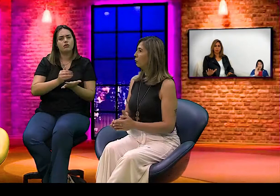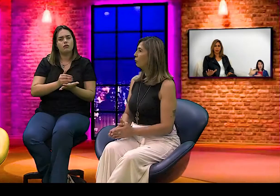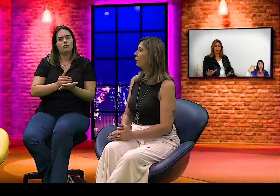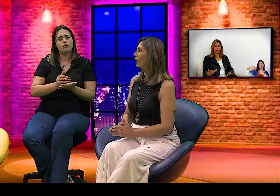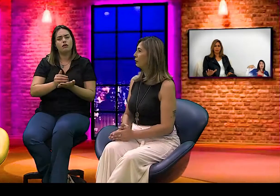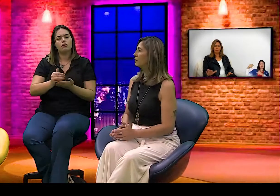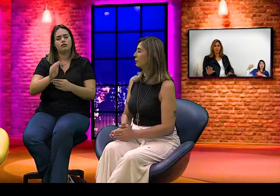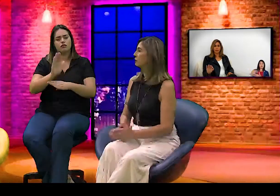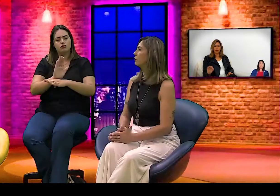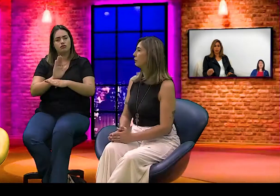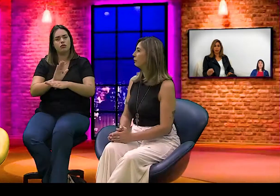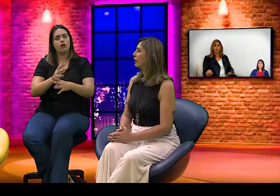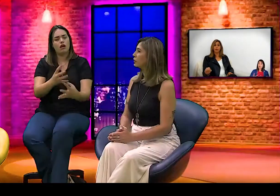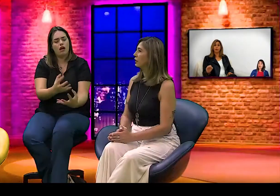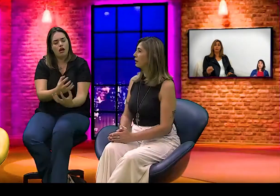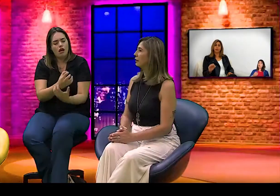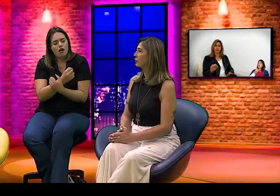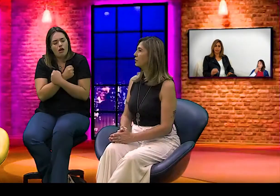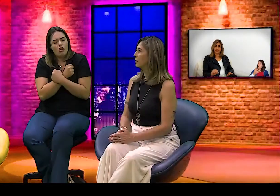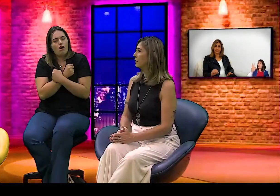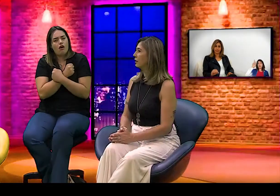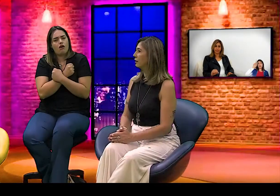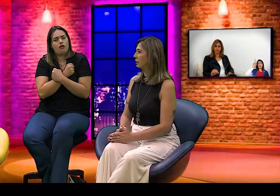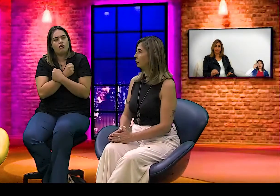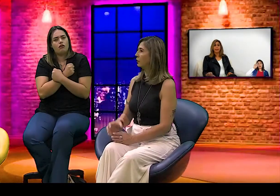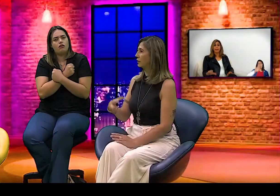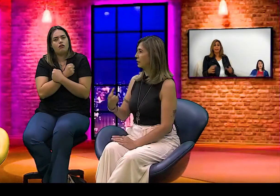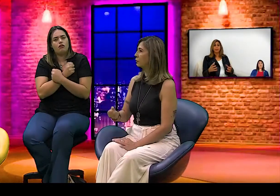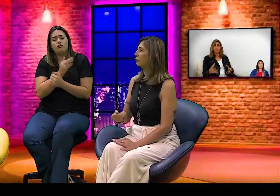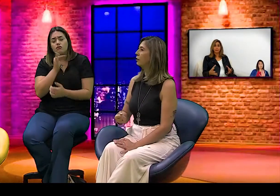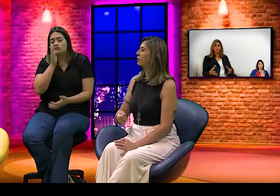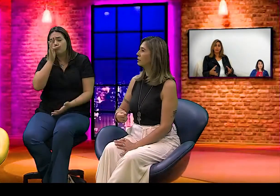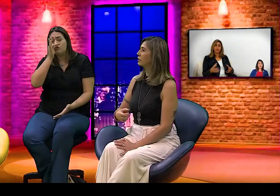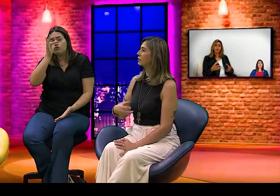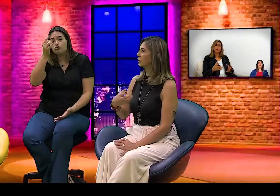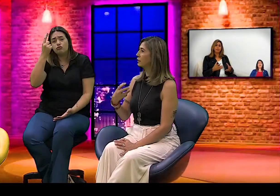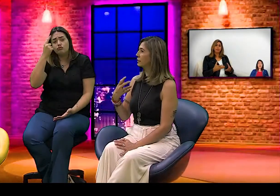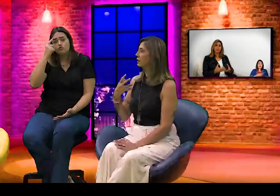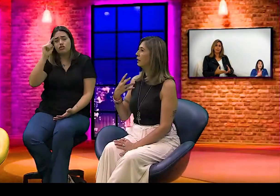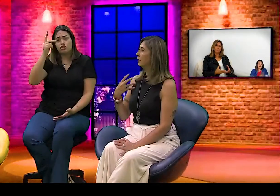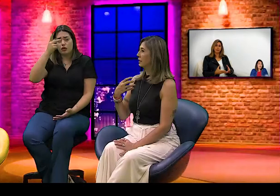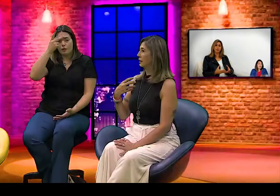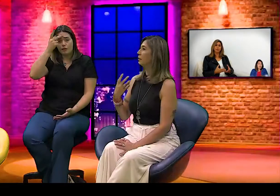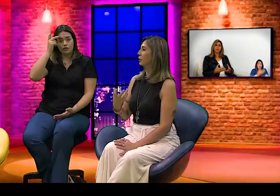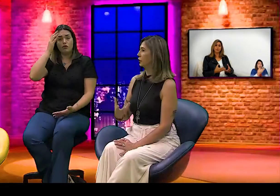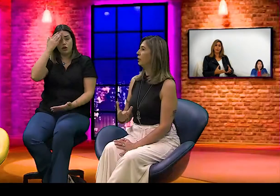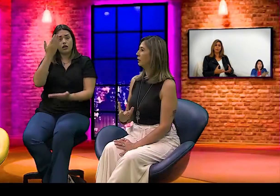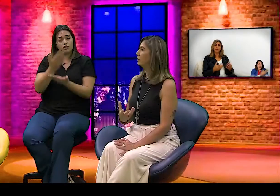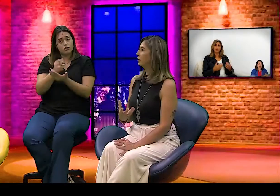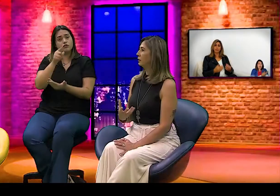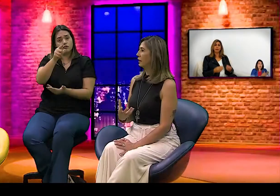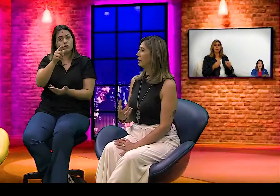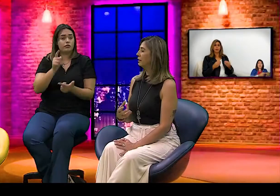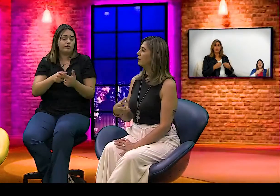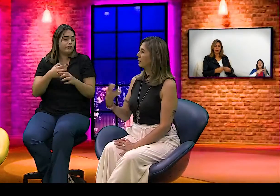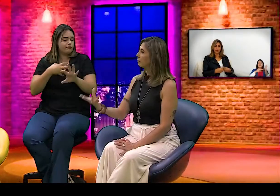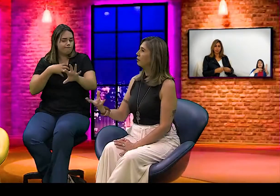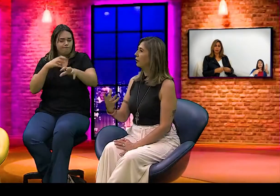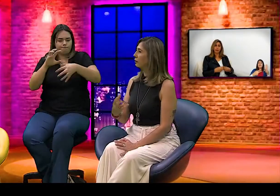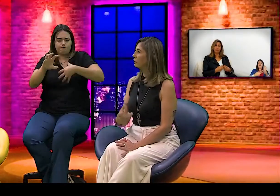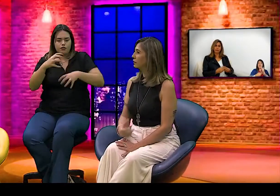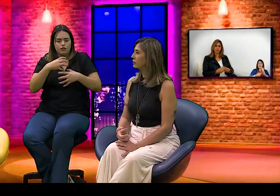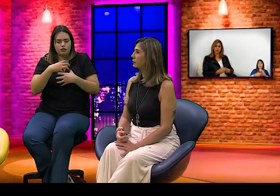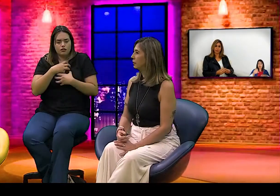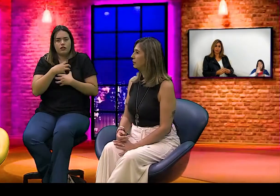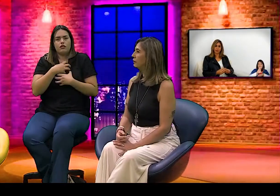Em algum momento essa pessoa vai chegar até você, porque ela sente confiança, ela sente essa empatia, né? E ela vai